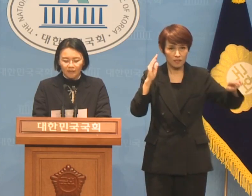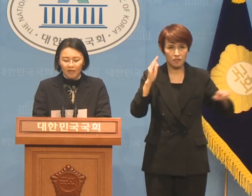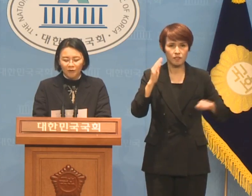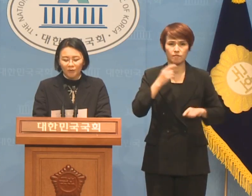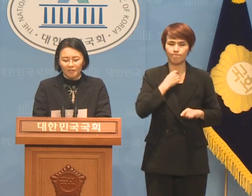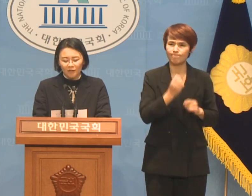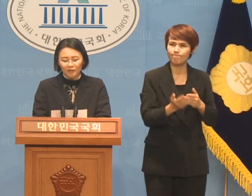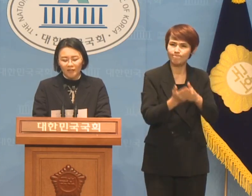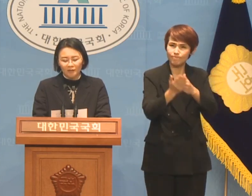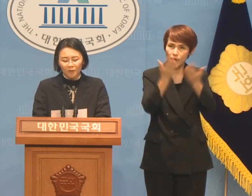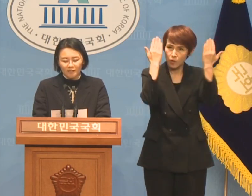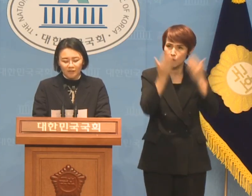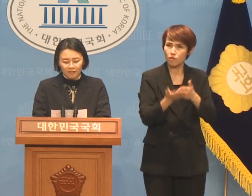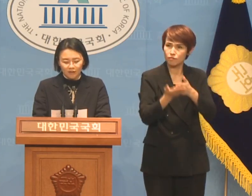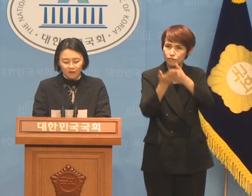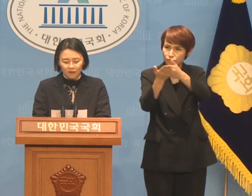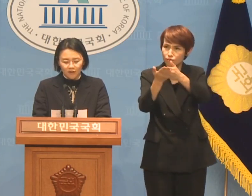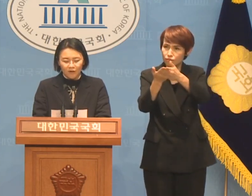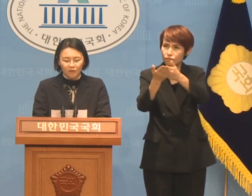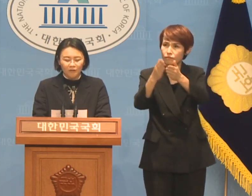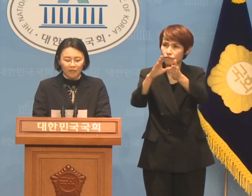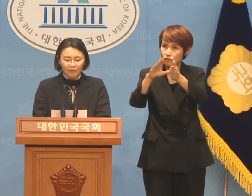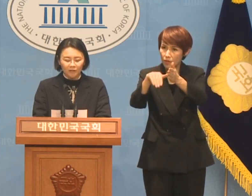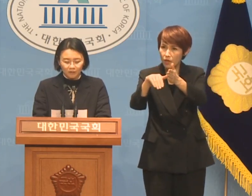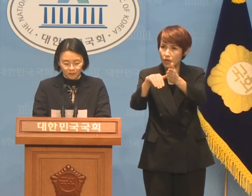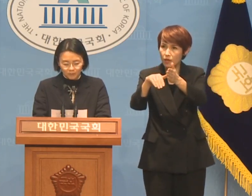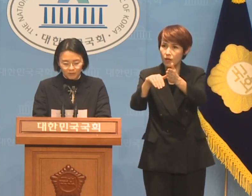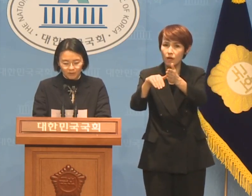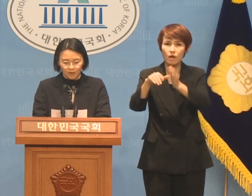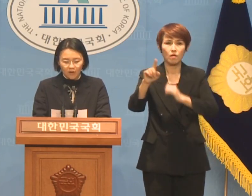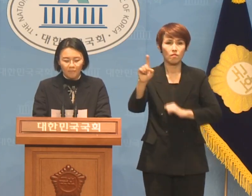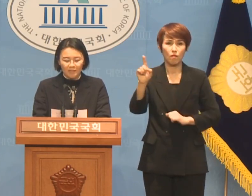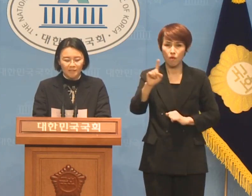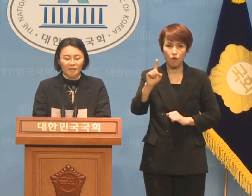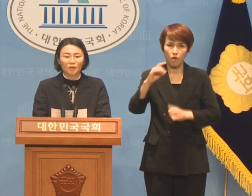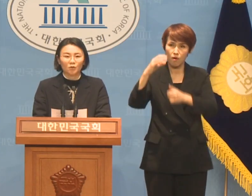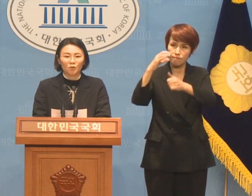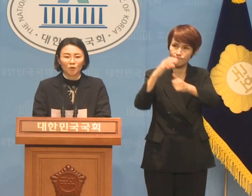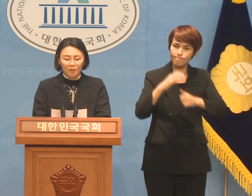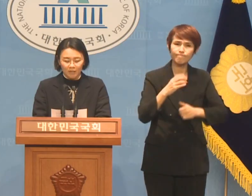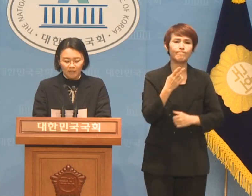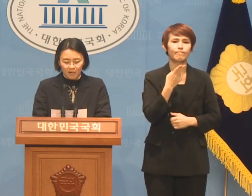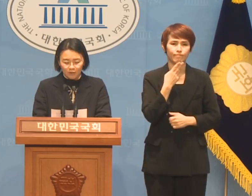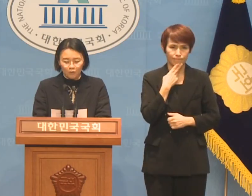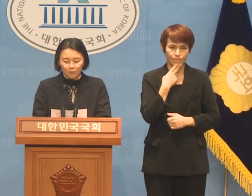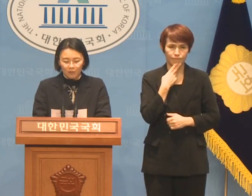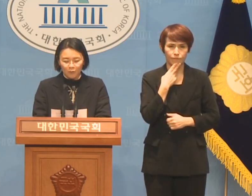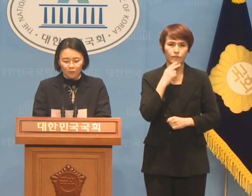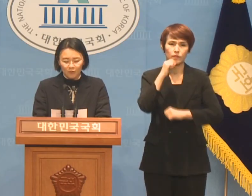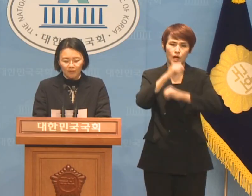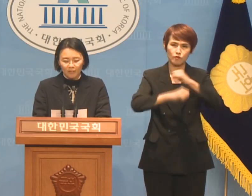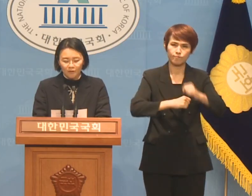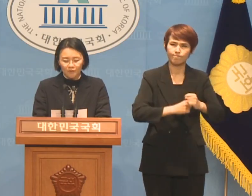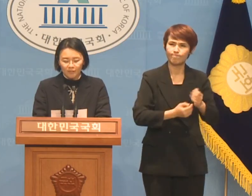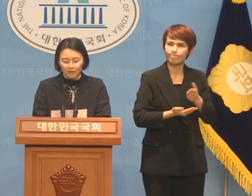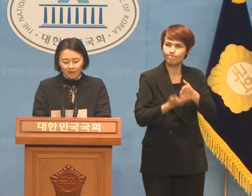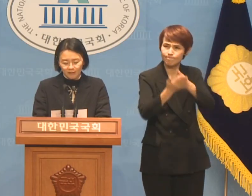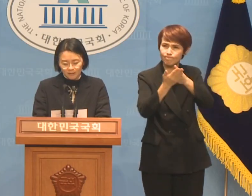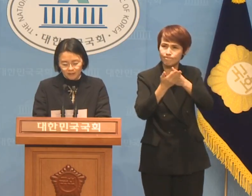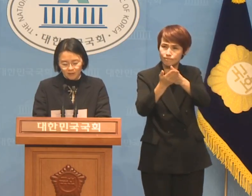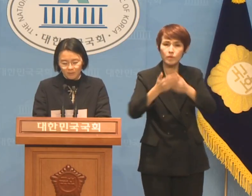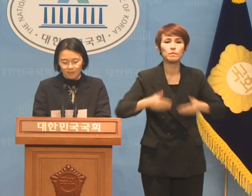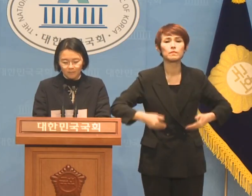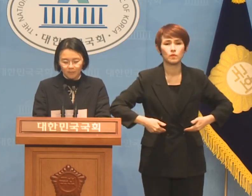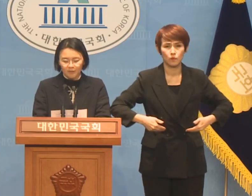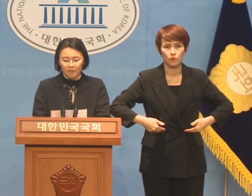의견을 학교에 전달하는 과정에서 어떠한 형태로든 억압받지 않고 자유롭게 목소리를 낼 수 있어야